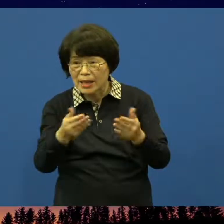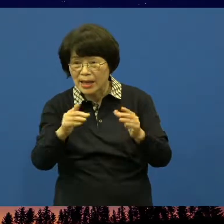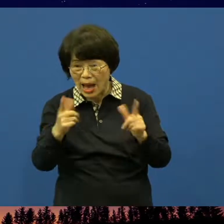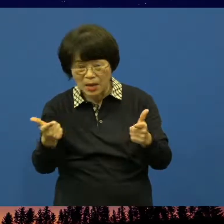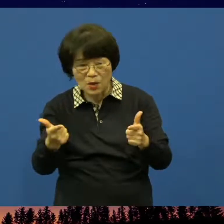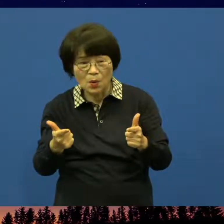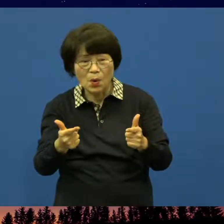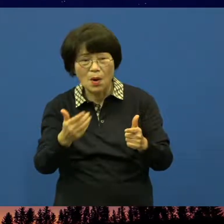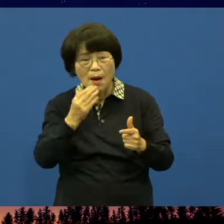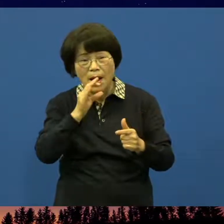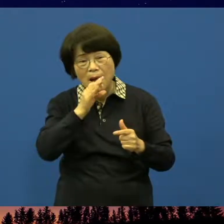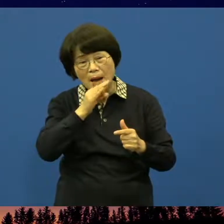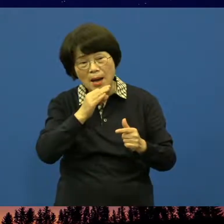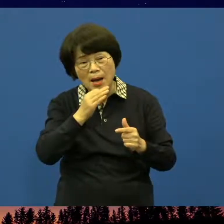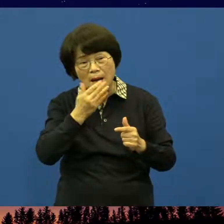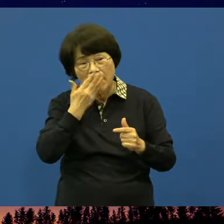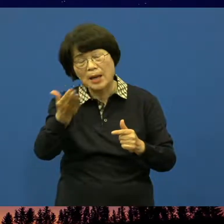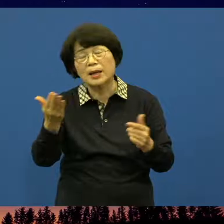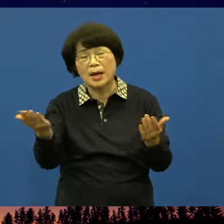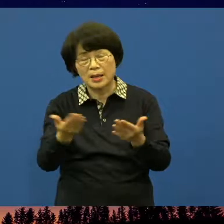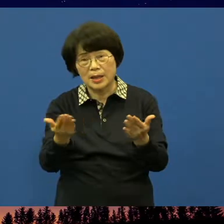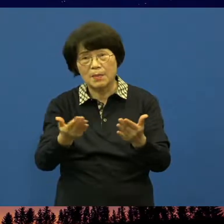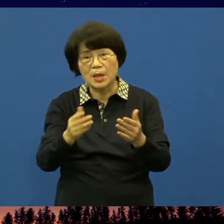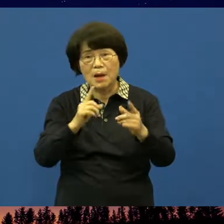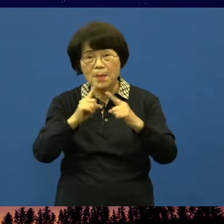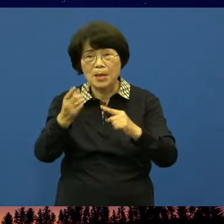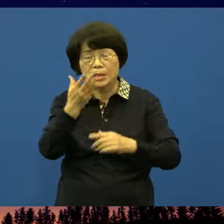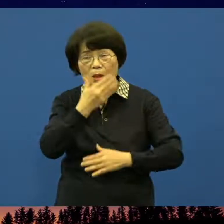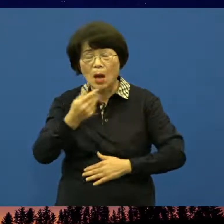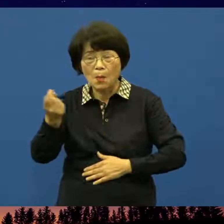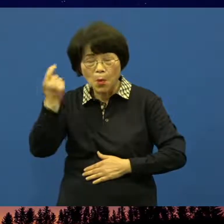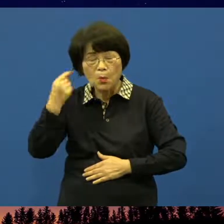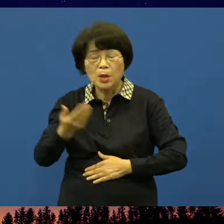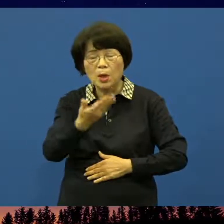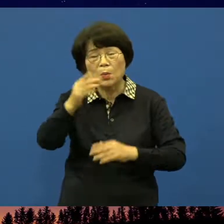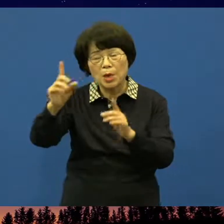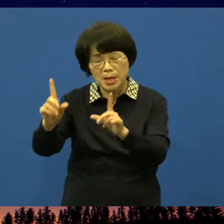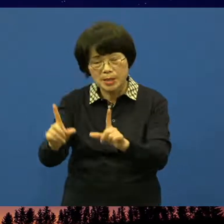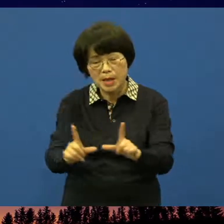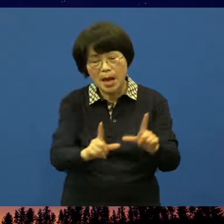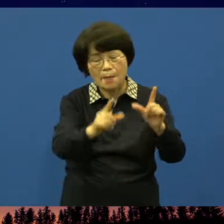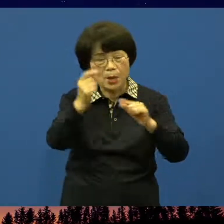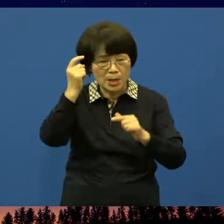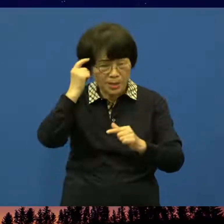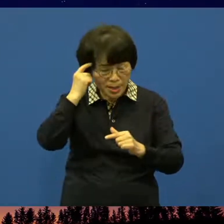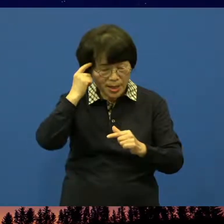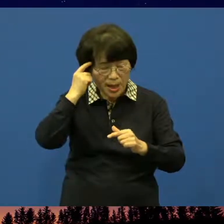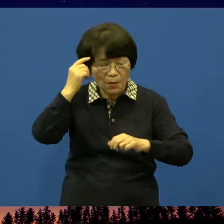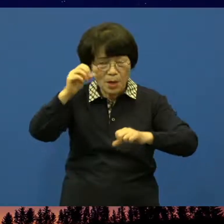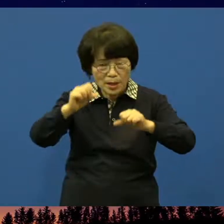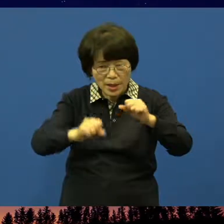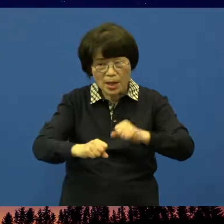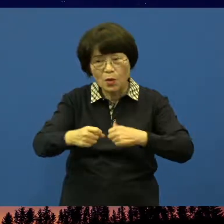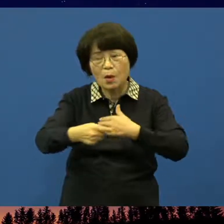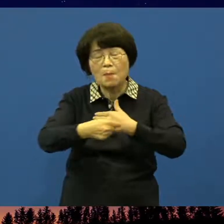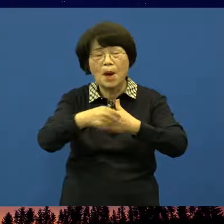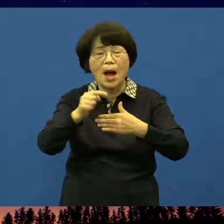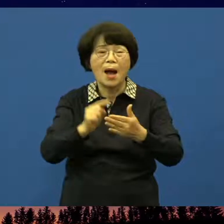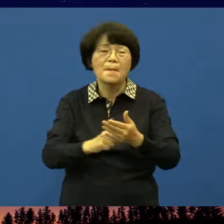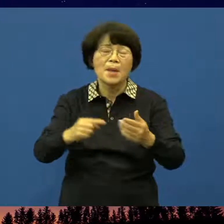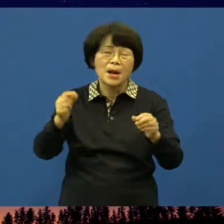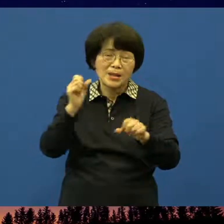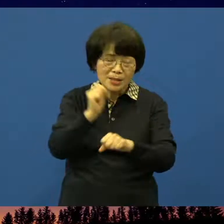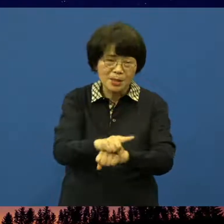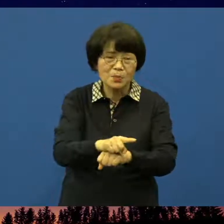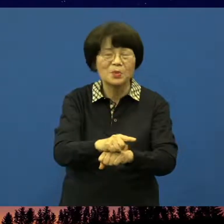일입니다. 여러분, 말씀과 복음이 여러분들의 삶을 완전히 생각을, 삶을, 태도를, 성품을,